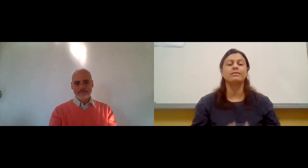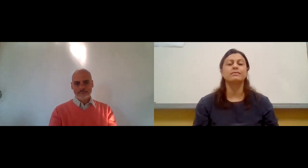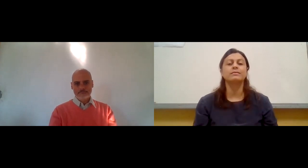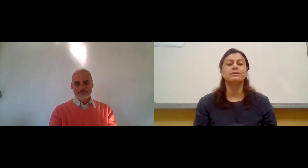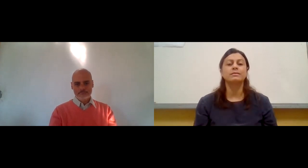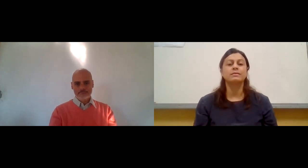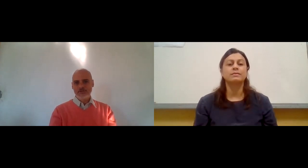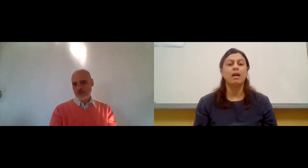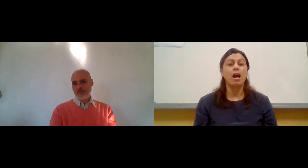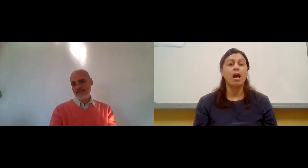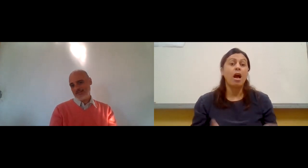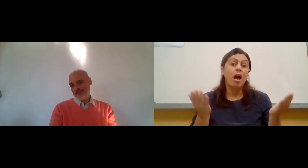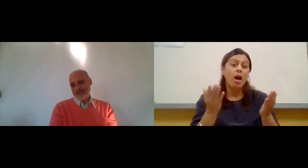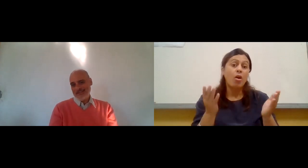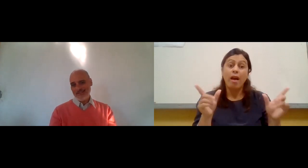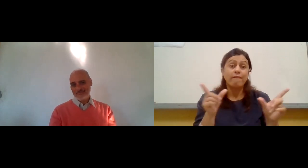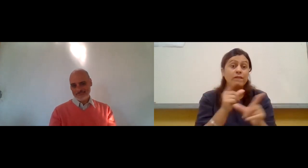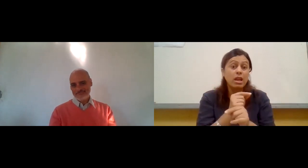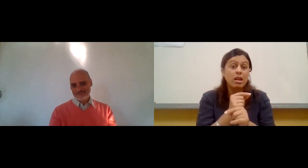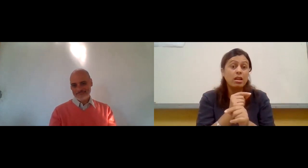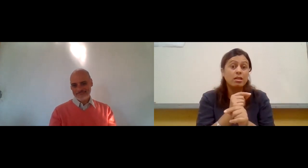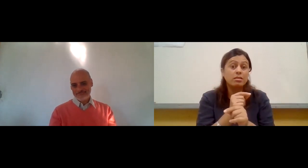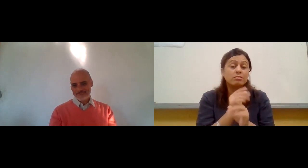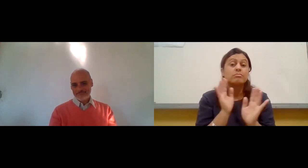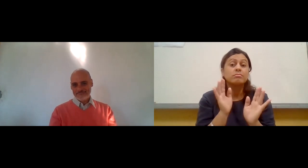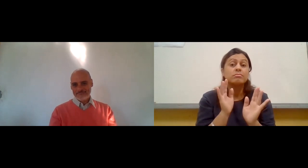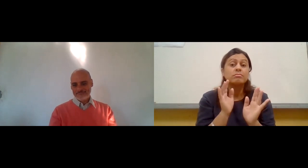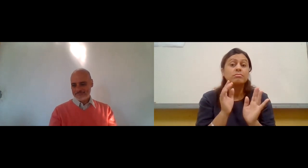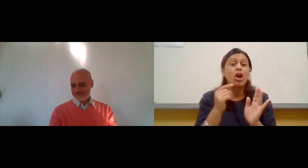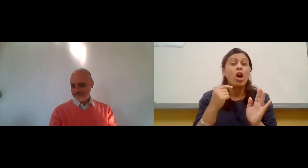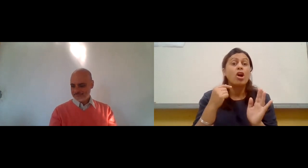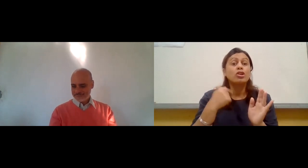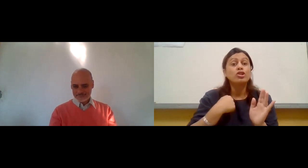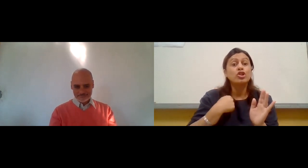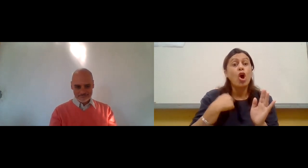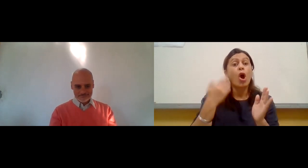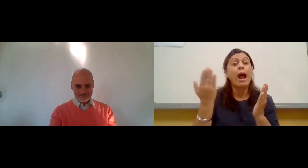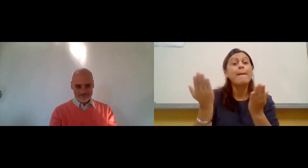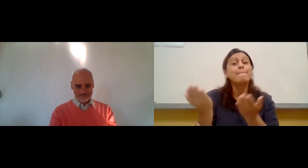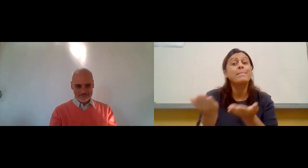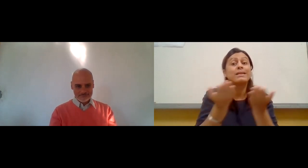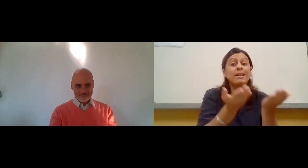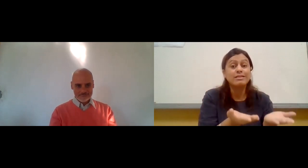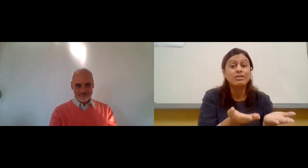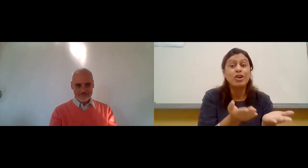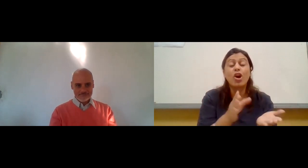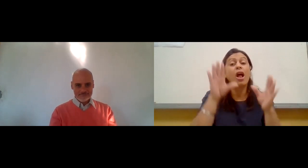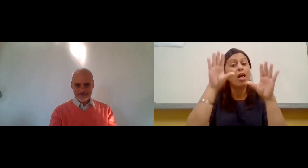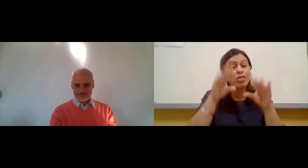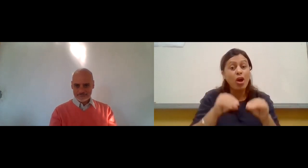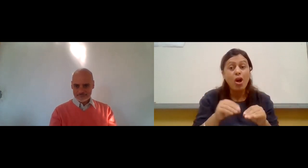¿vamos cerrando, Leonardo? Claro que sí, yo digo que sí. Yo tengo un aviso, una invitación para todas las personas que están